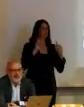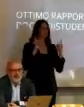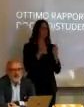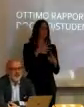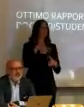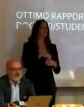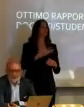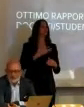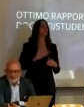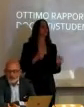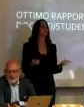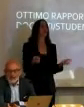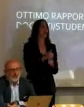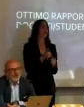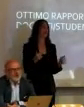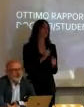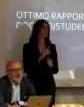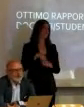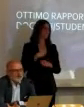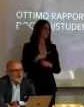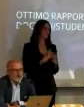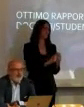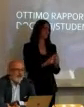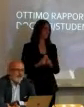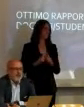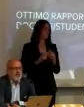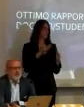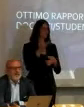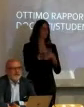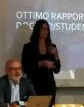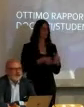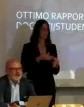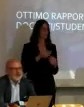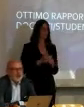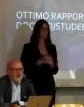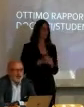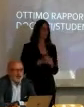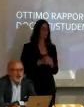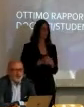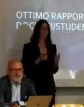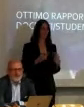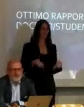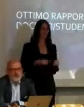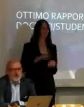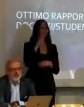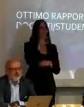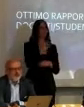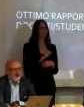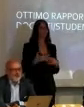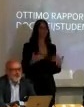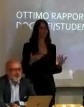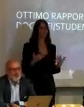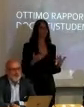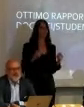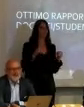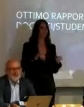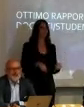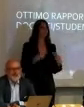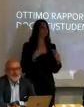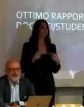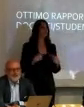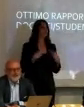spiegheranno. Questo perché? Perché abbiamo capito che nel mondo così complesso in cui noi viviamo